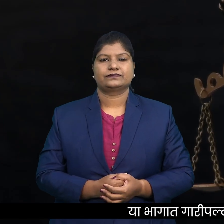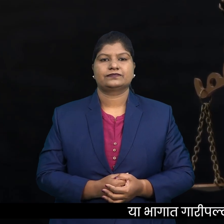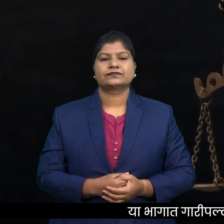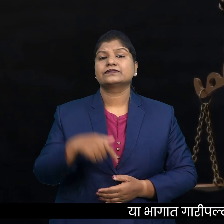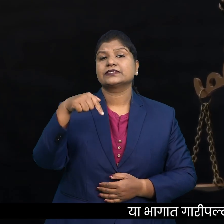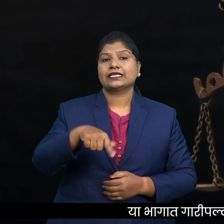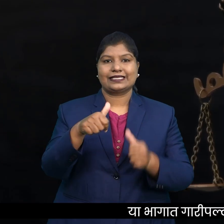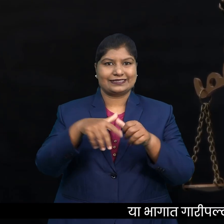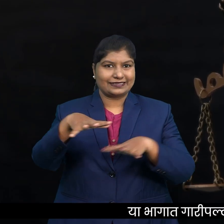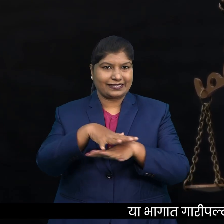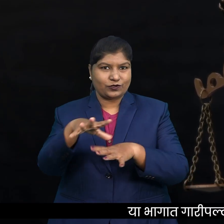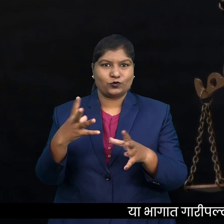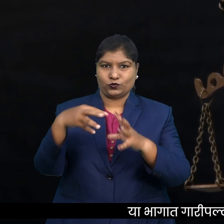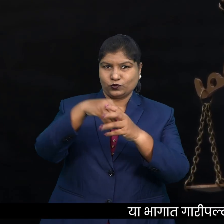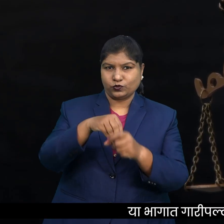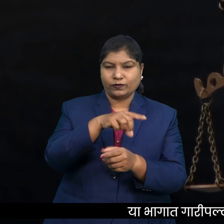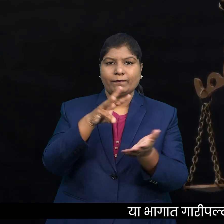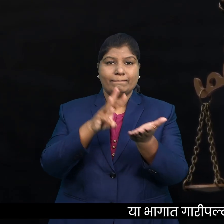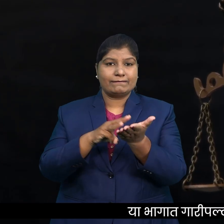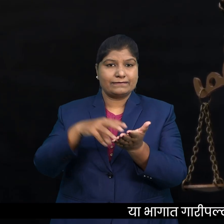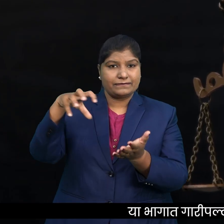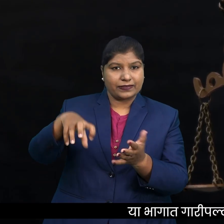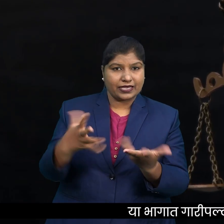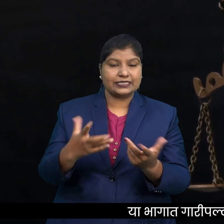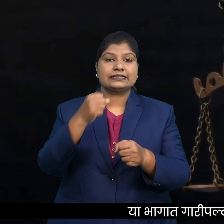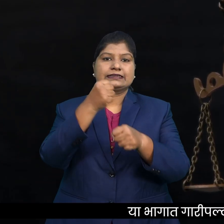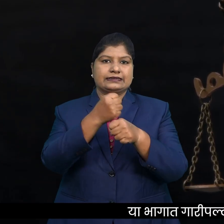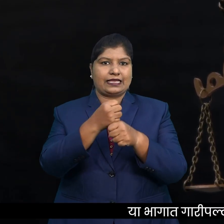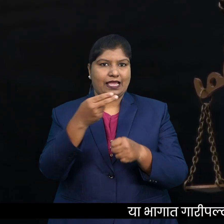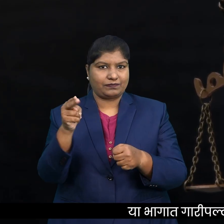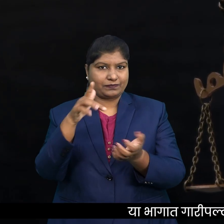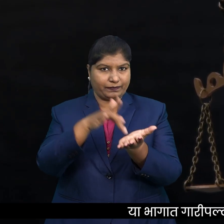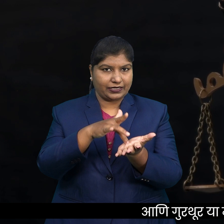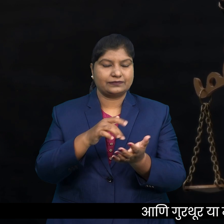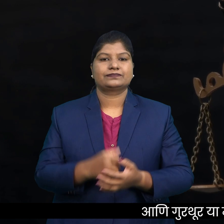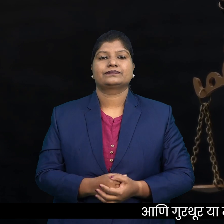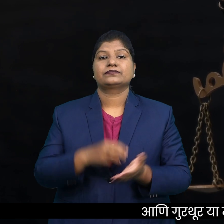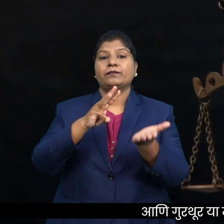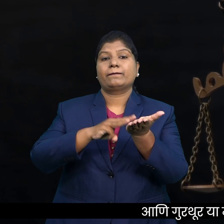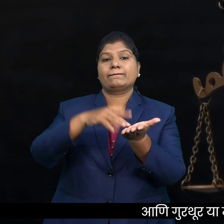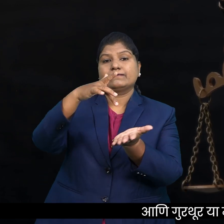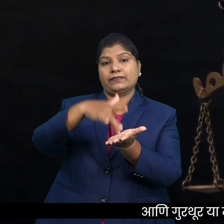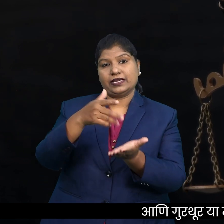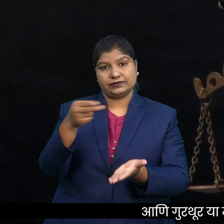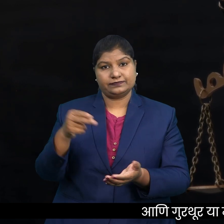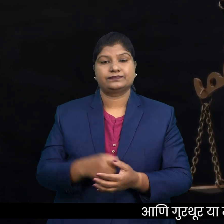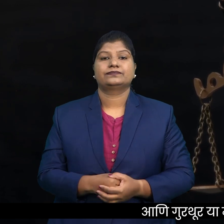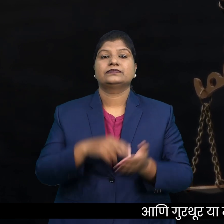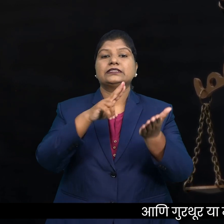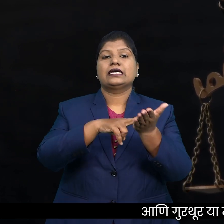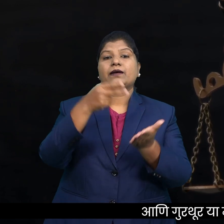या भागात गारीपल्ली, मल्लेपल्ली, नरसापेट आणि गुरुथूर